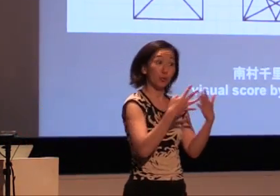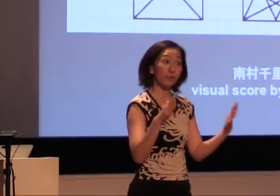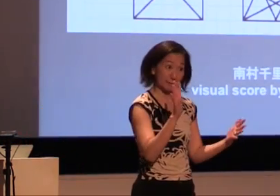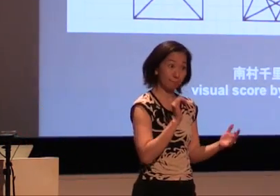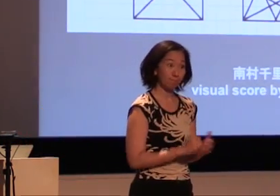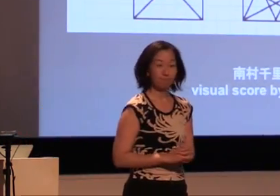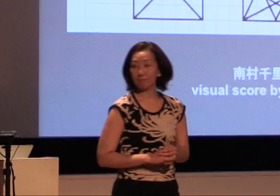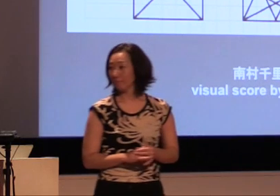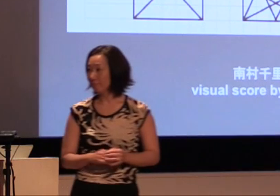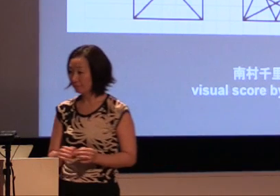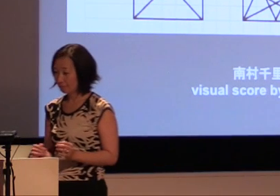これが楽譜になります。